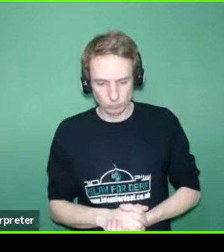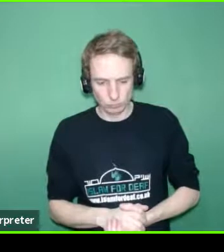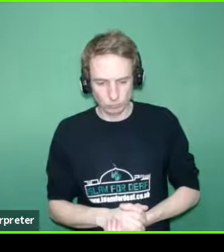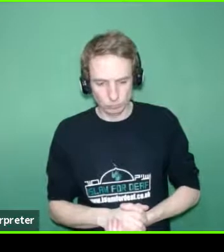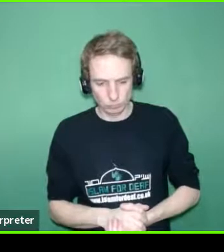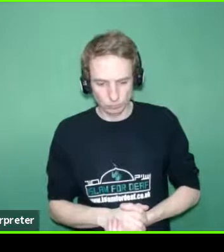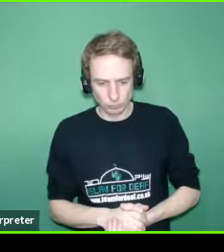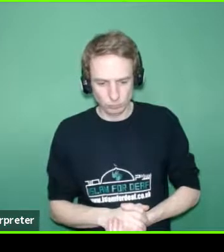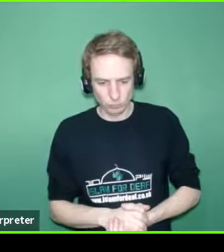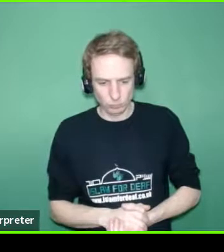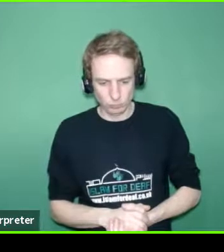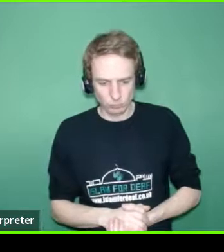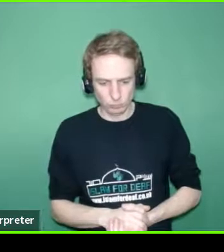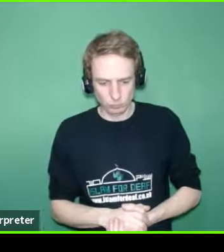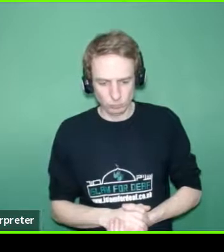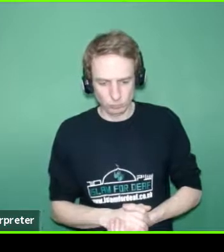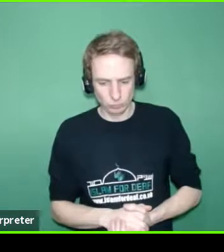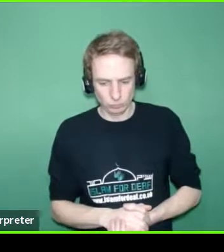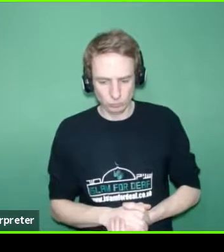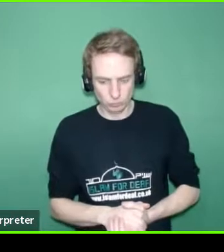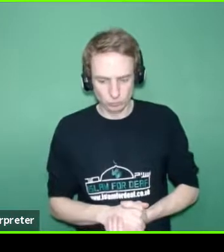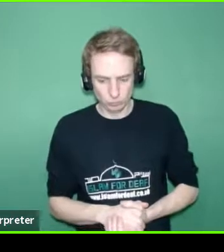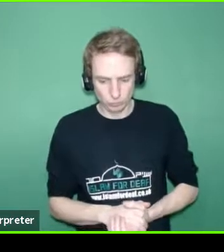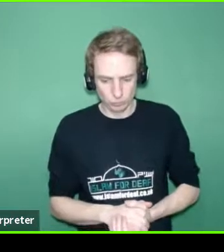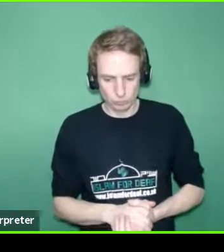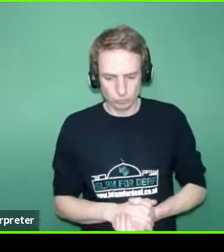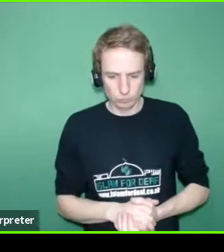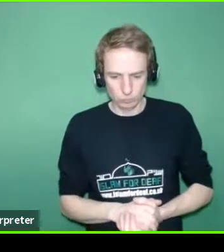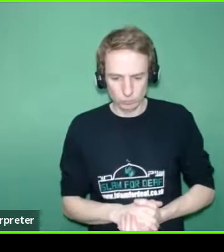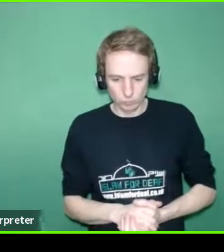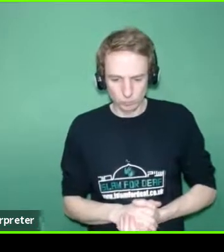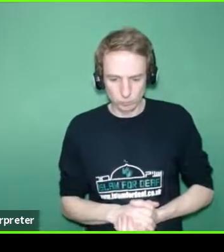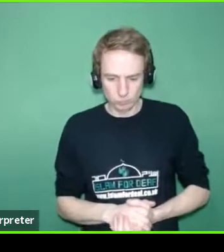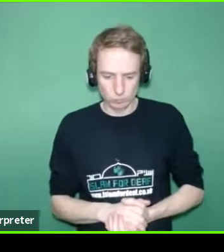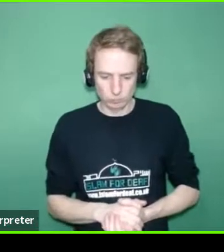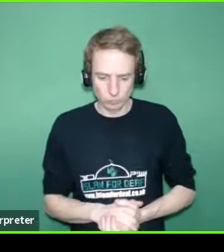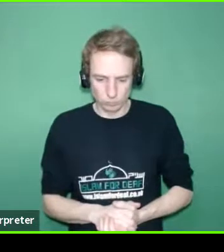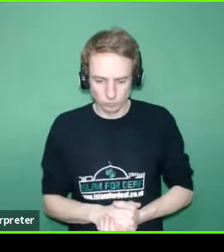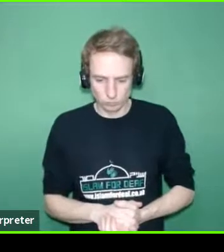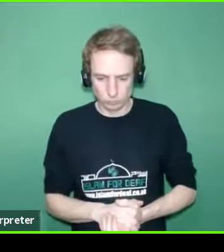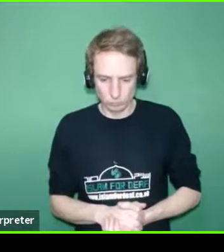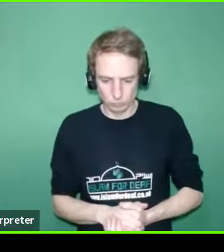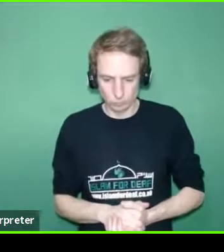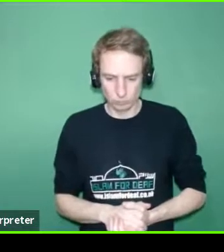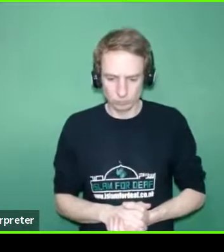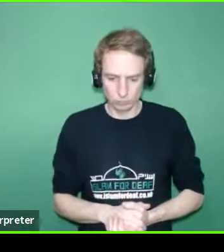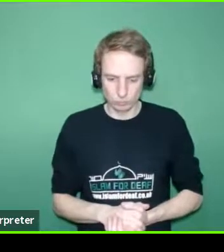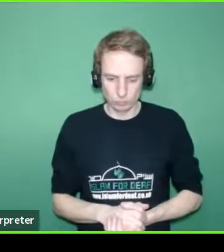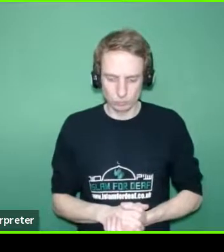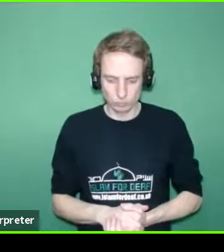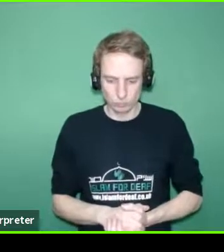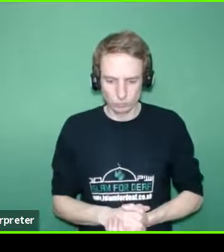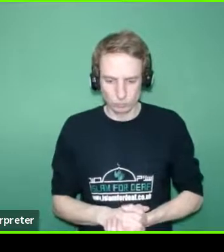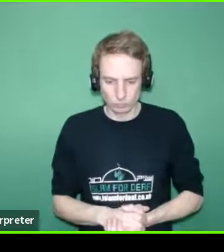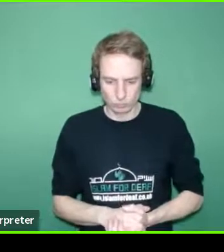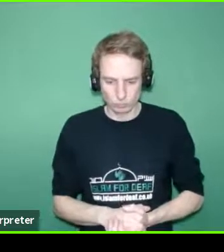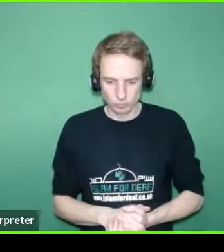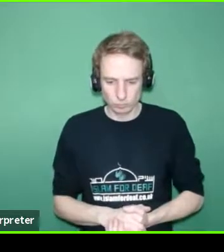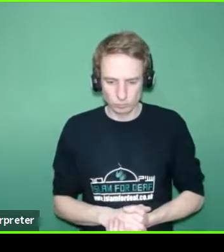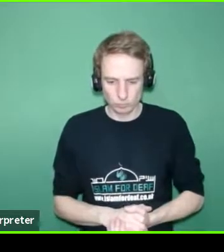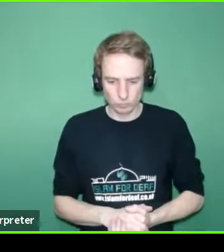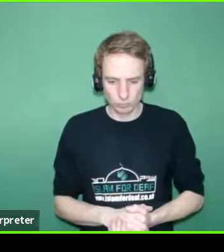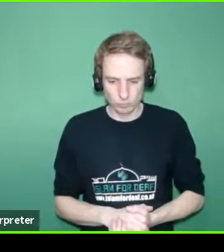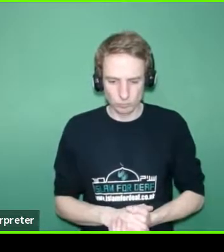وسيكون لعل آخر يوم فيه السبت القادم، لذا يجب أن نتكلم فيما